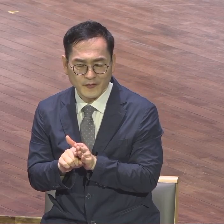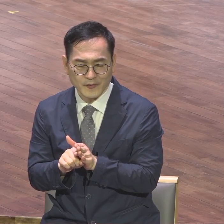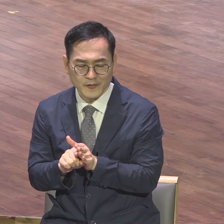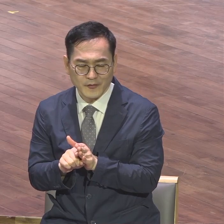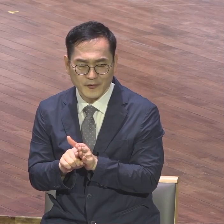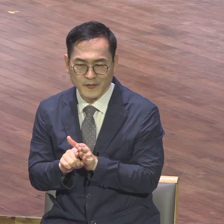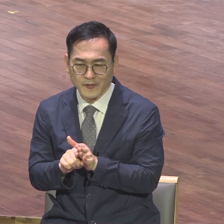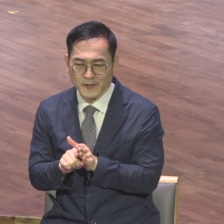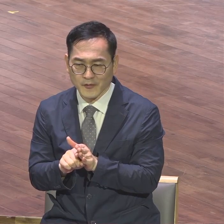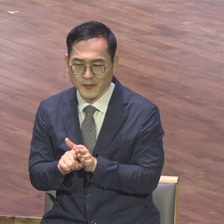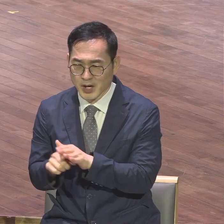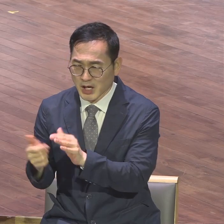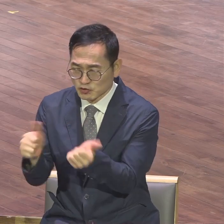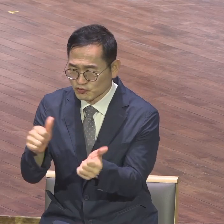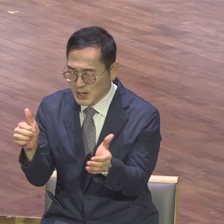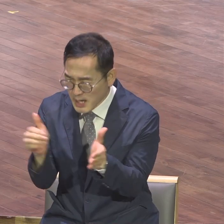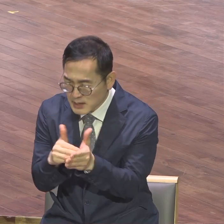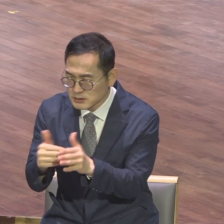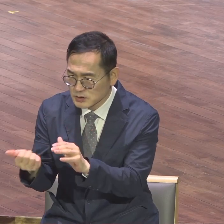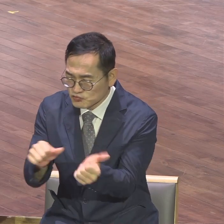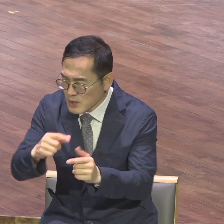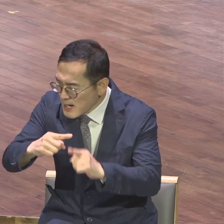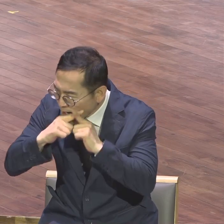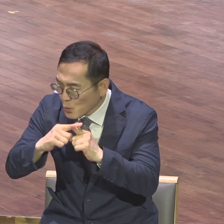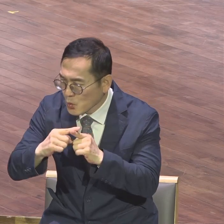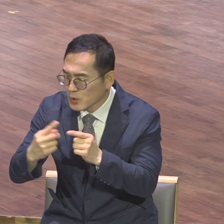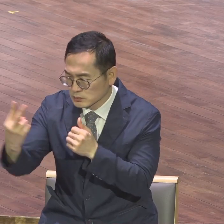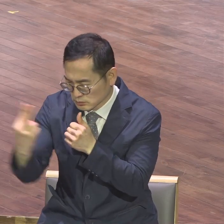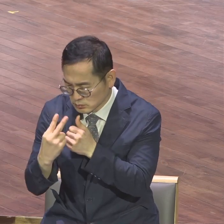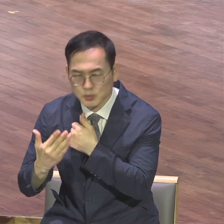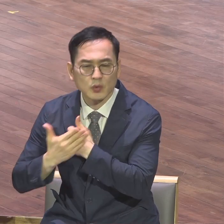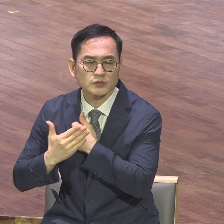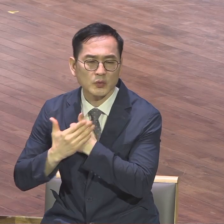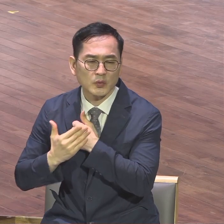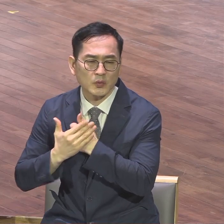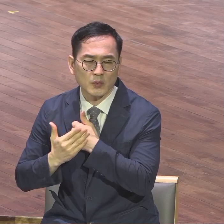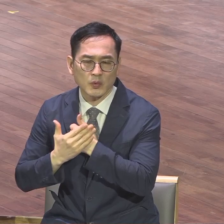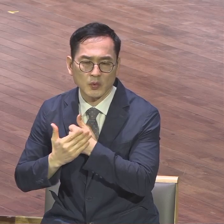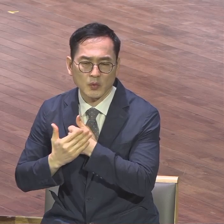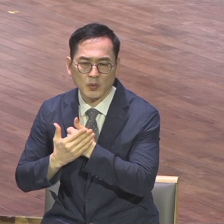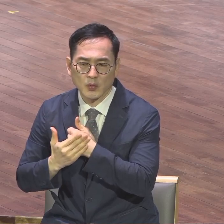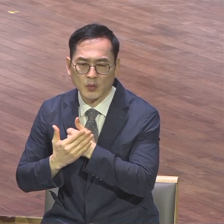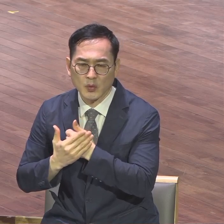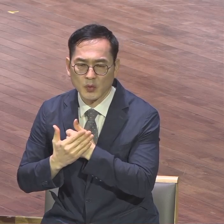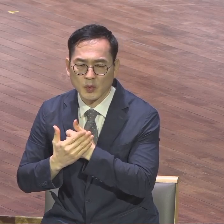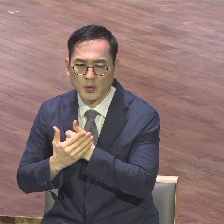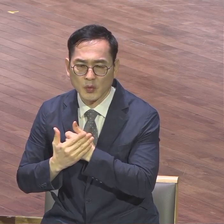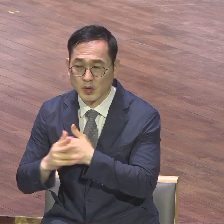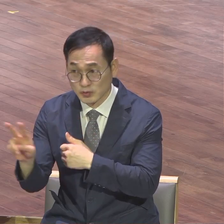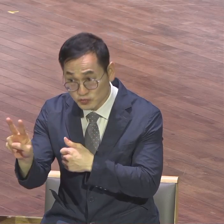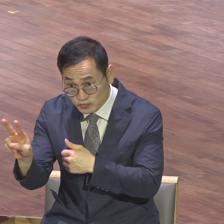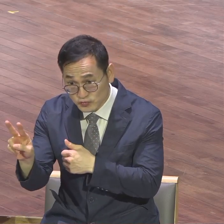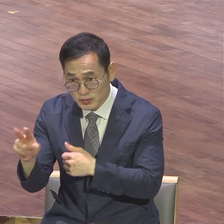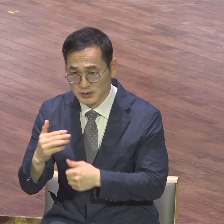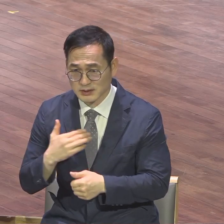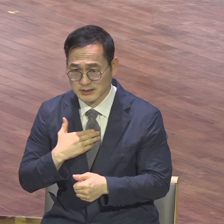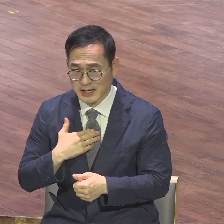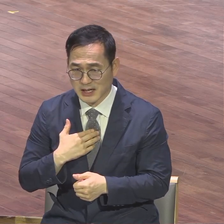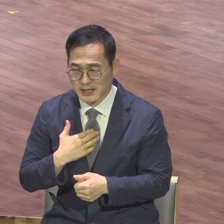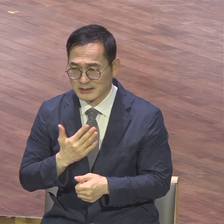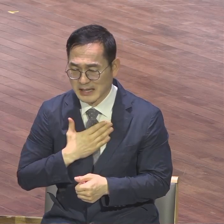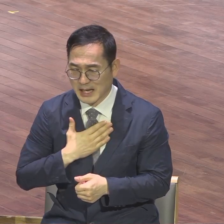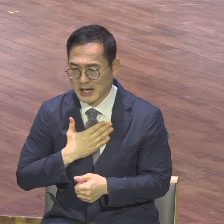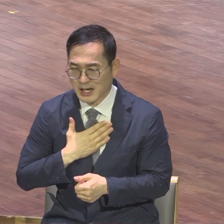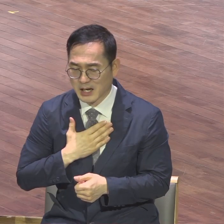바울 자신을 위해서 생명까지 내놓을 정도로의 부부였어요. 생명까지 내놨다. 뭐라 했냐? 그들은 내 목숨을